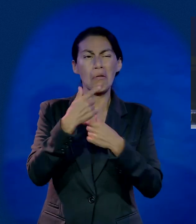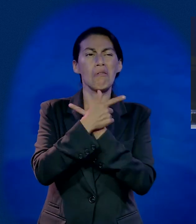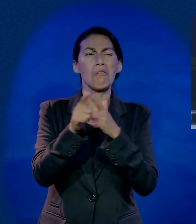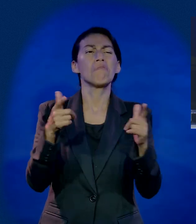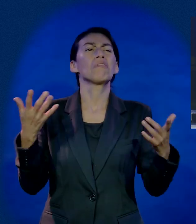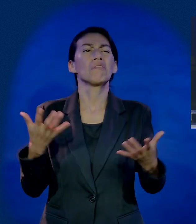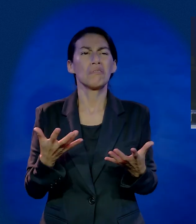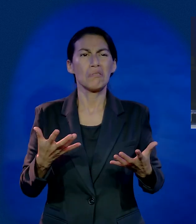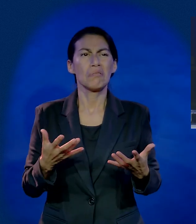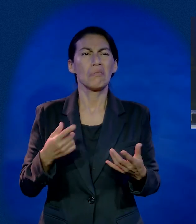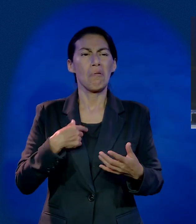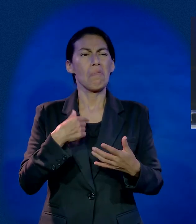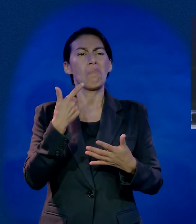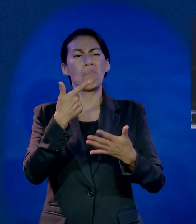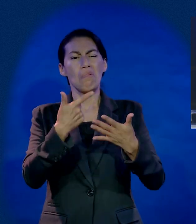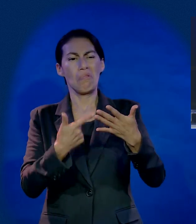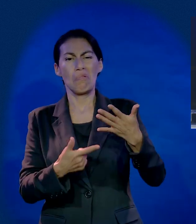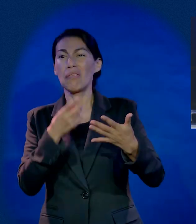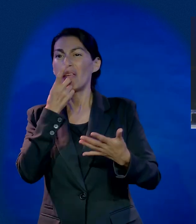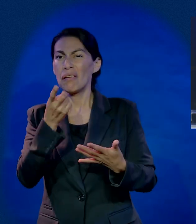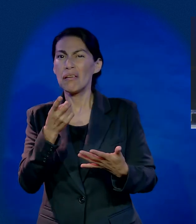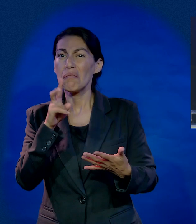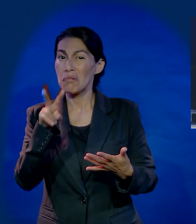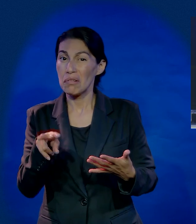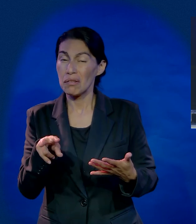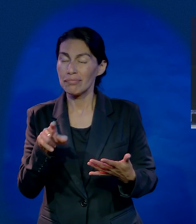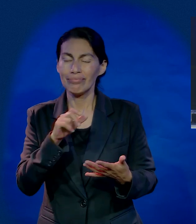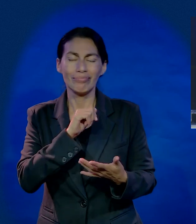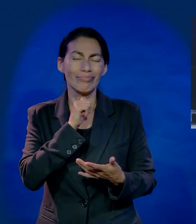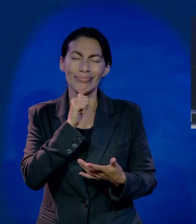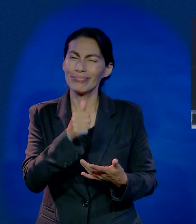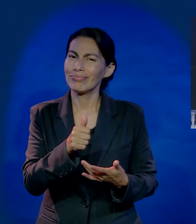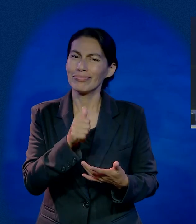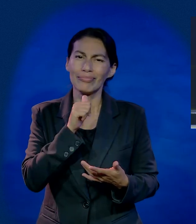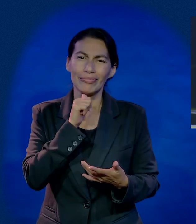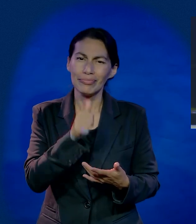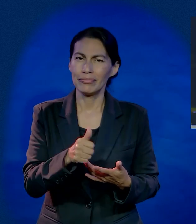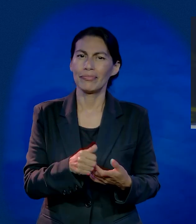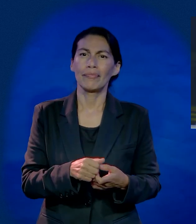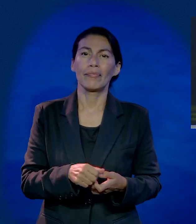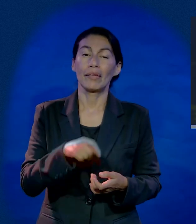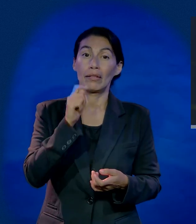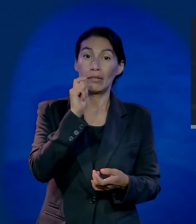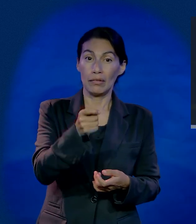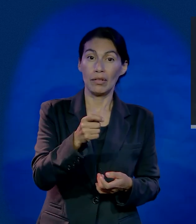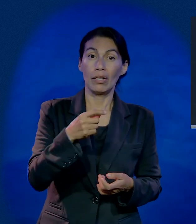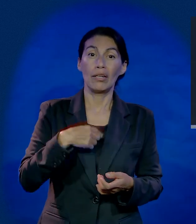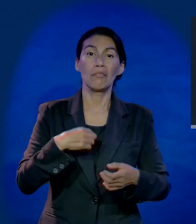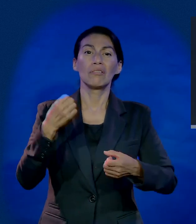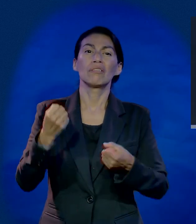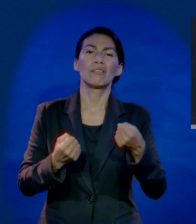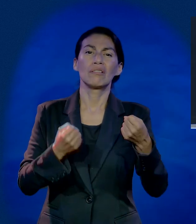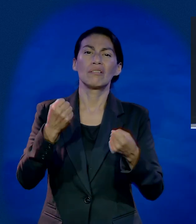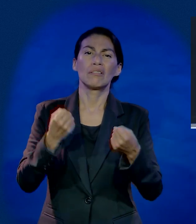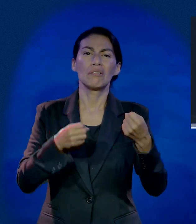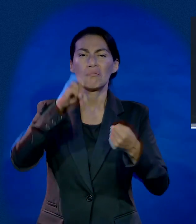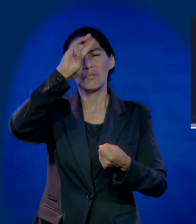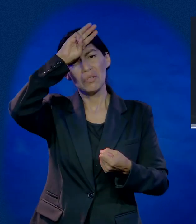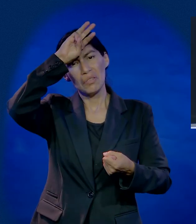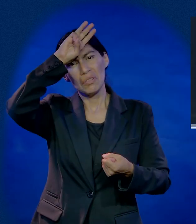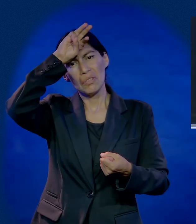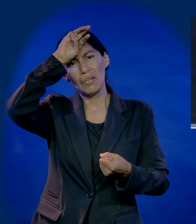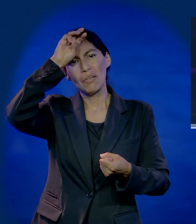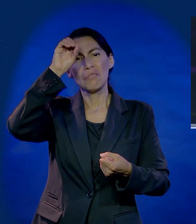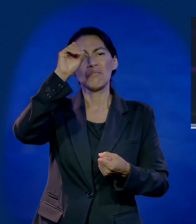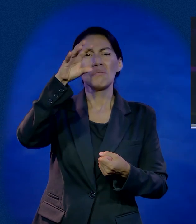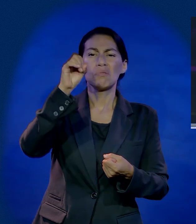imaginaria libertad de yo puedo hacer lo que yo quiera, hago con mi vida lo que quiera, no le doy cuentas a nadie. Eso no existe. Eso es tan irreal como agarrar